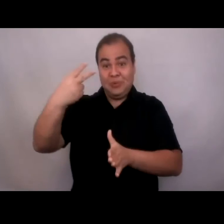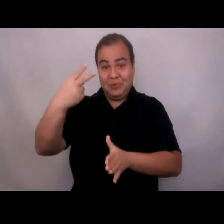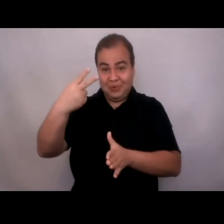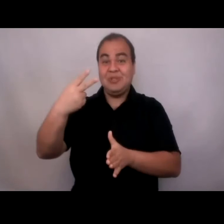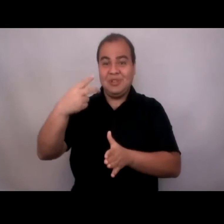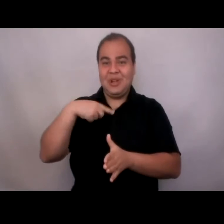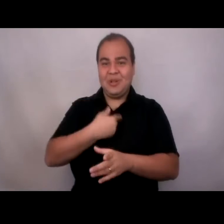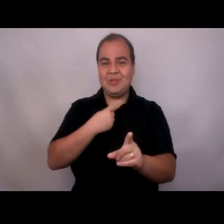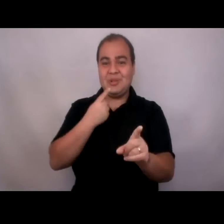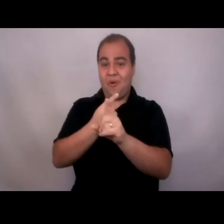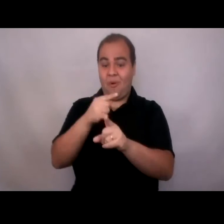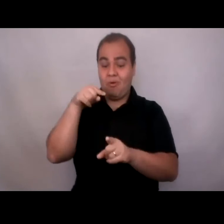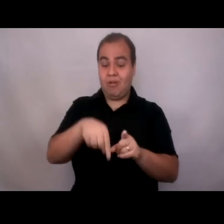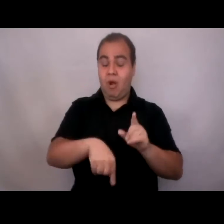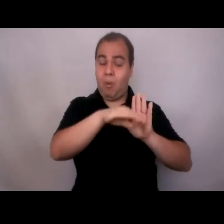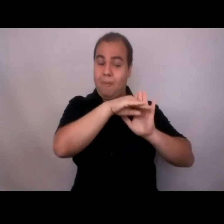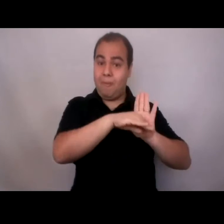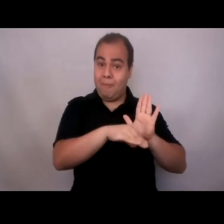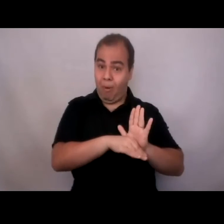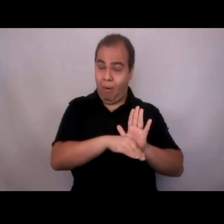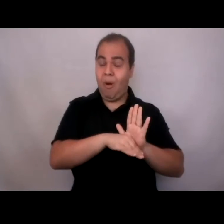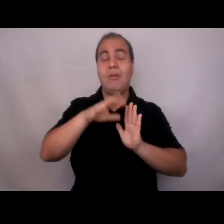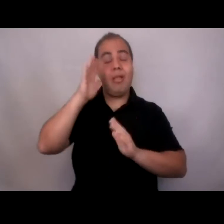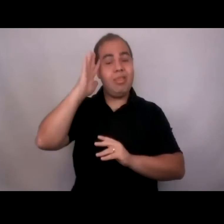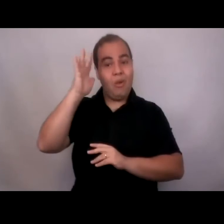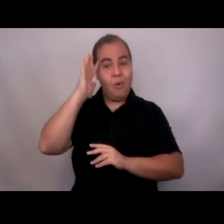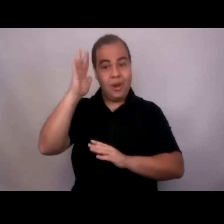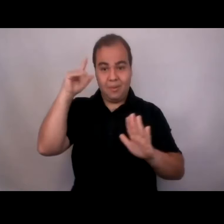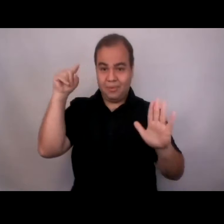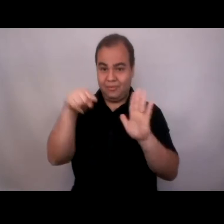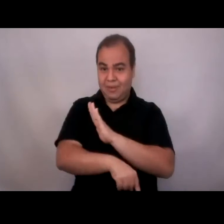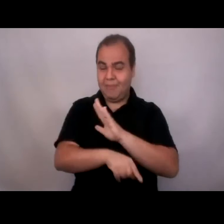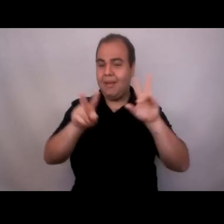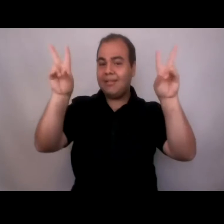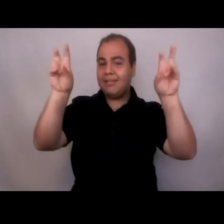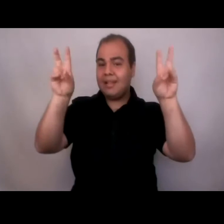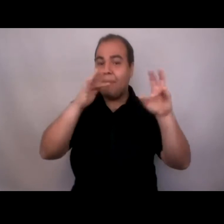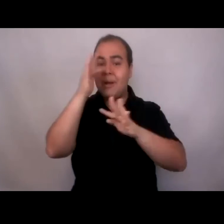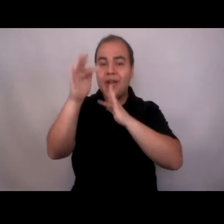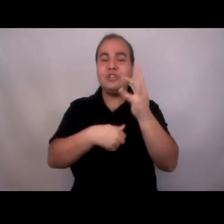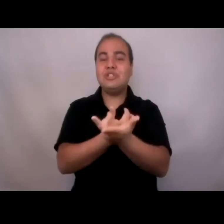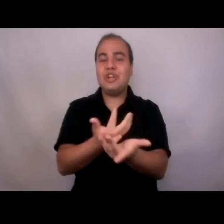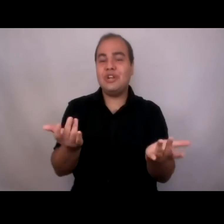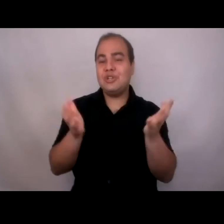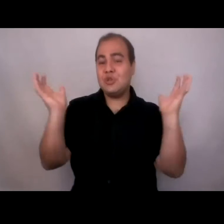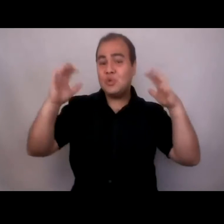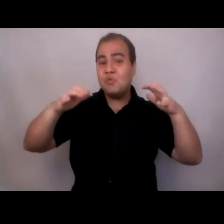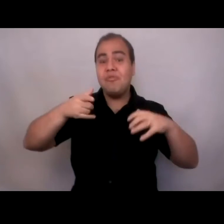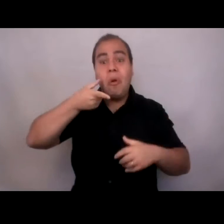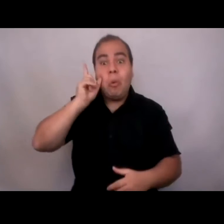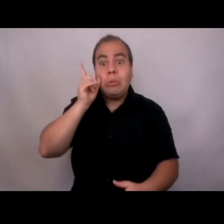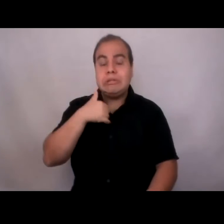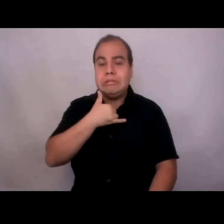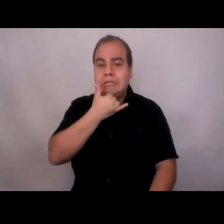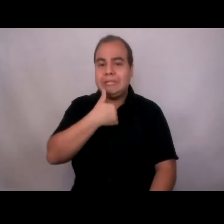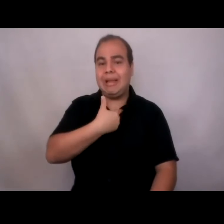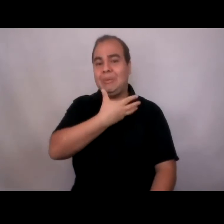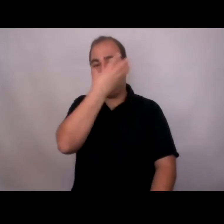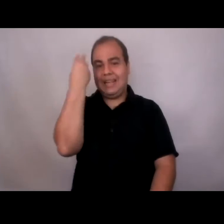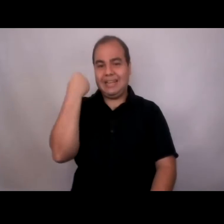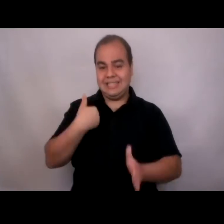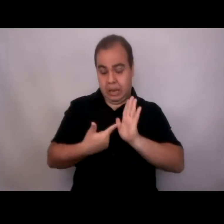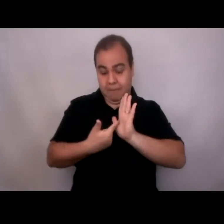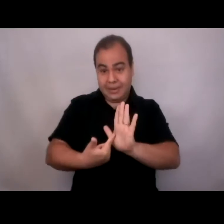e Planejamento do Jardim de Chuva. Acho que ontem eu esqueci de me apresentar, mas a Lara falou, eu sou a